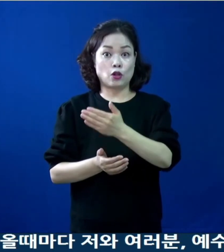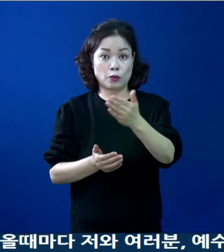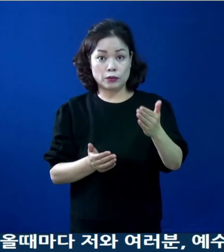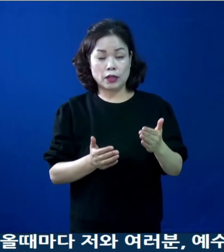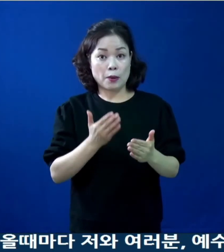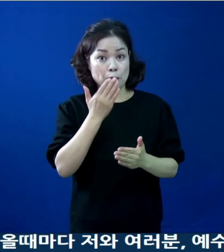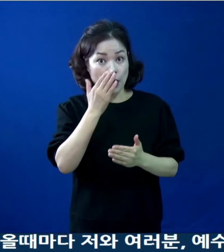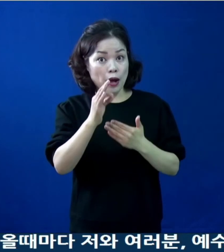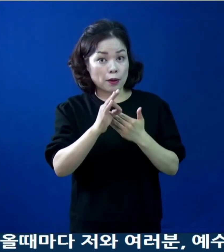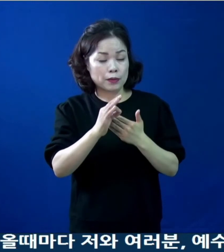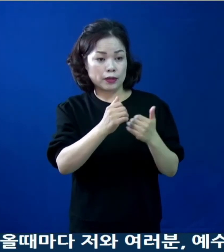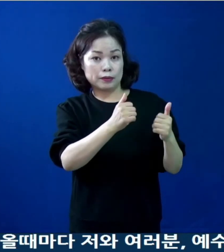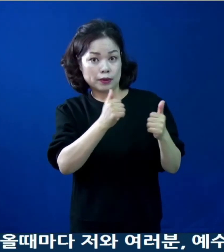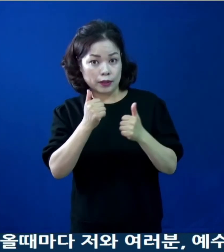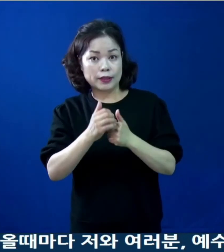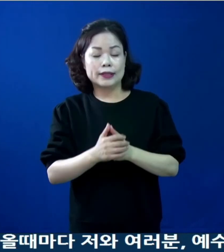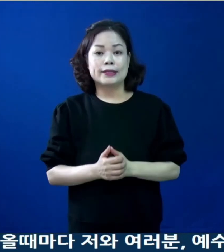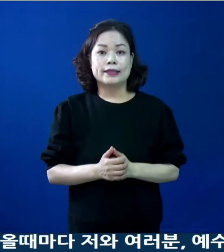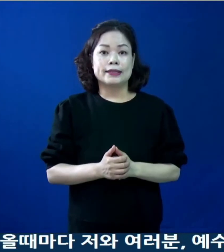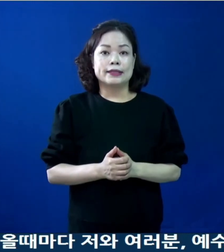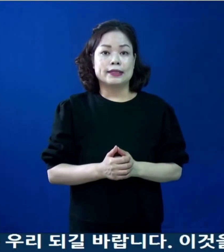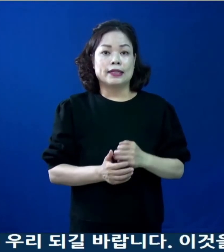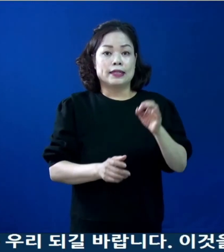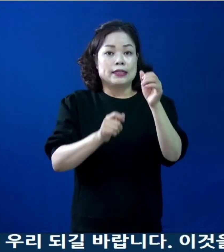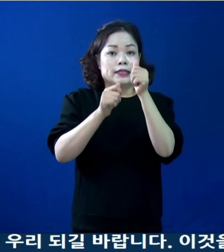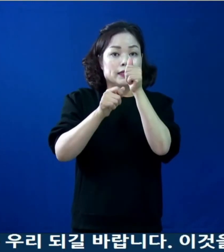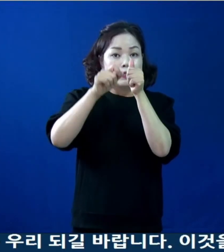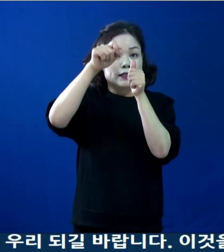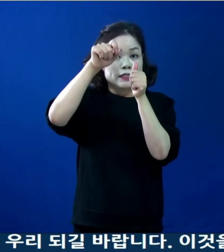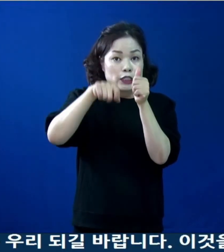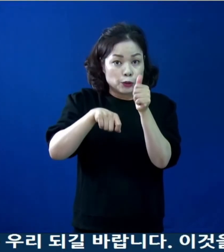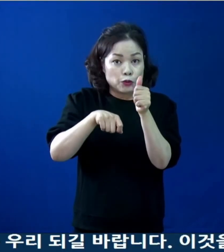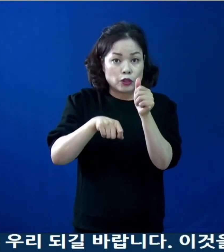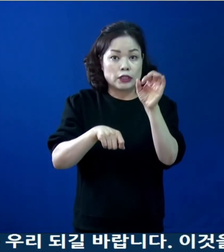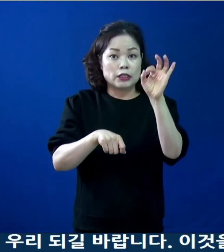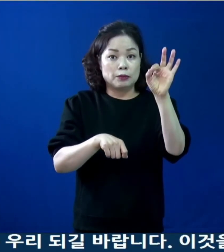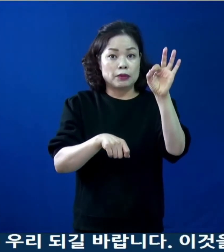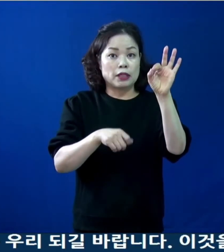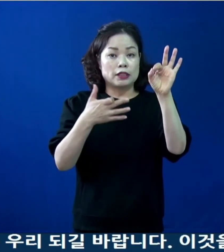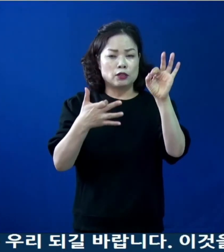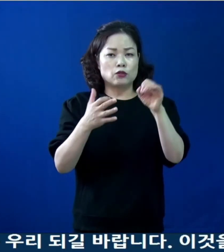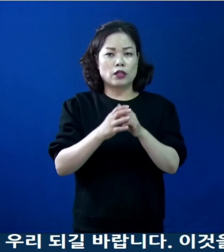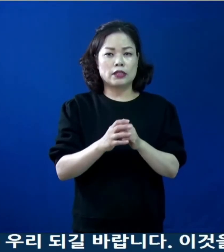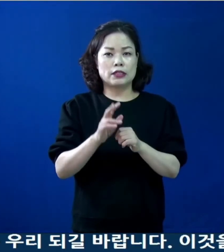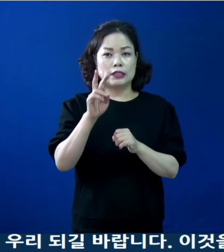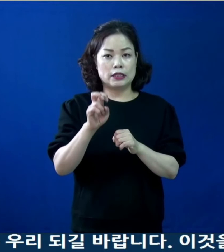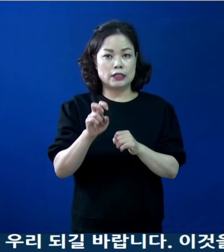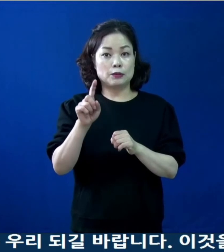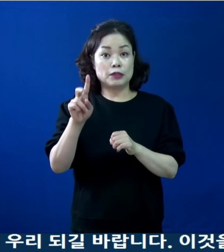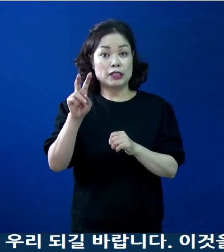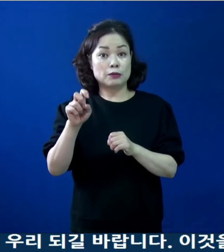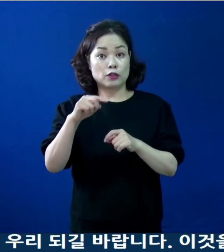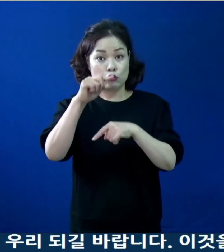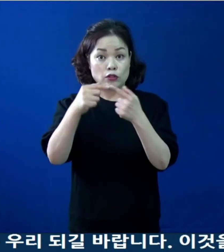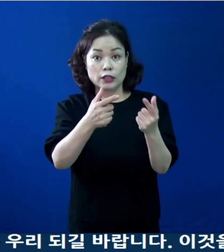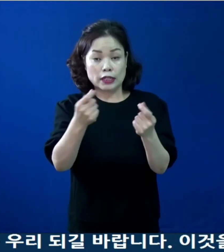여러분도 가능하시면 따라오셔도 좋습니다. 히브리서 10장 19절 20절을 제가 읽고 21절 22절은 같이